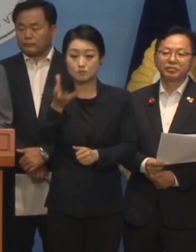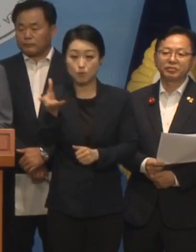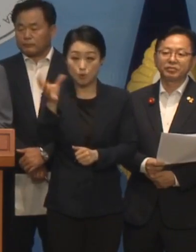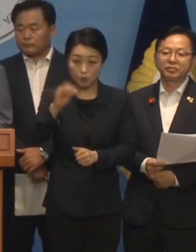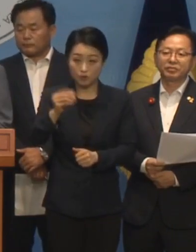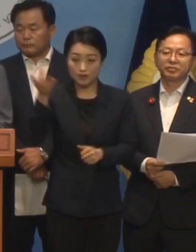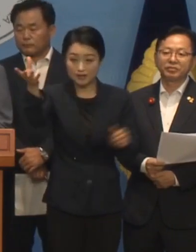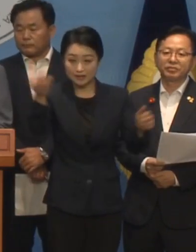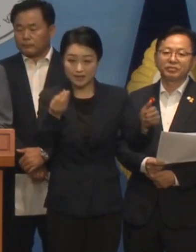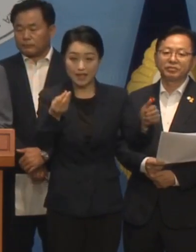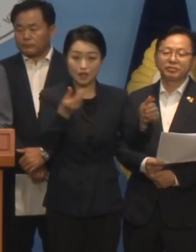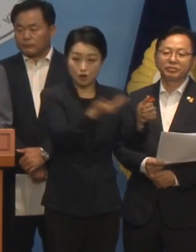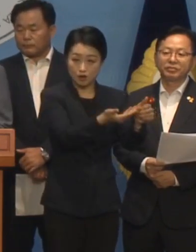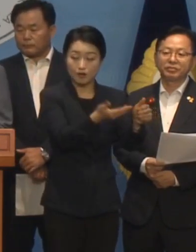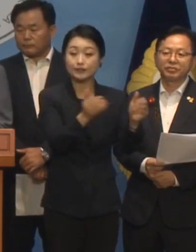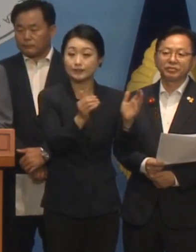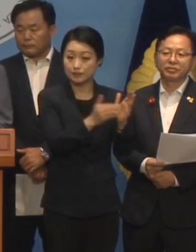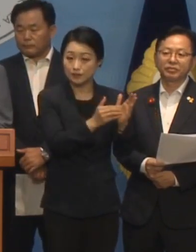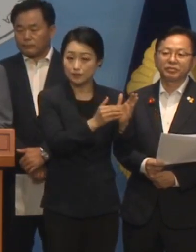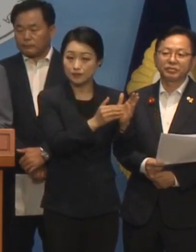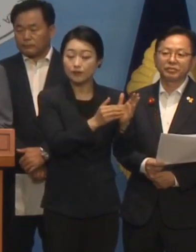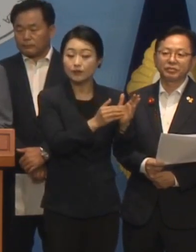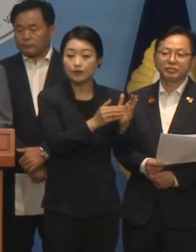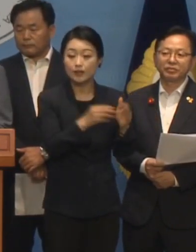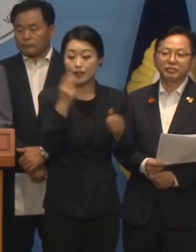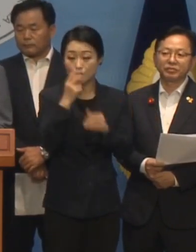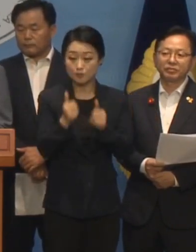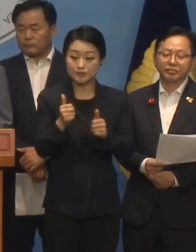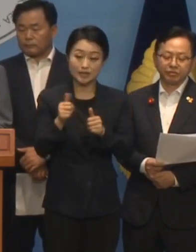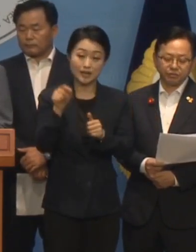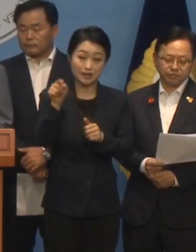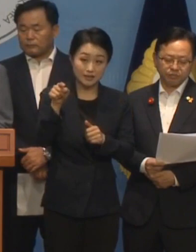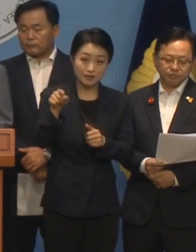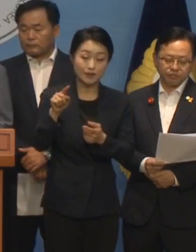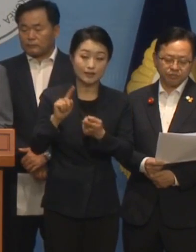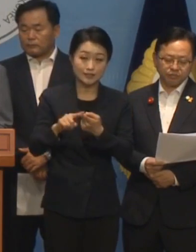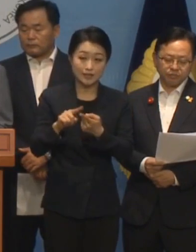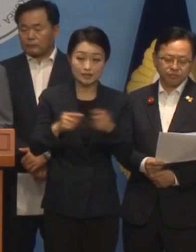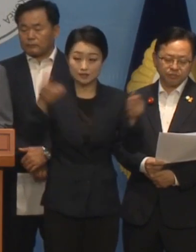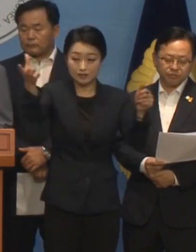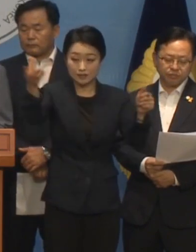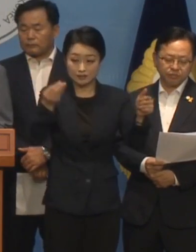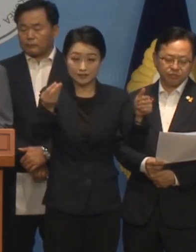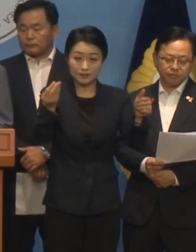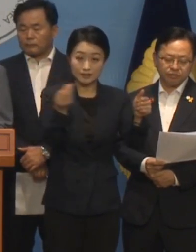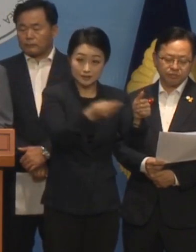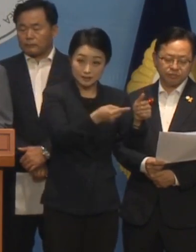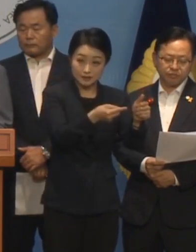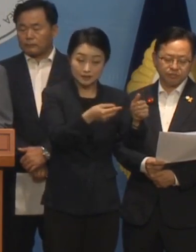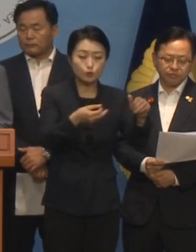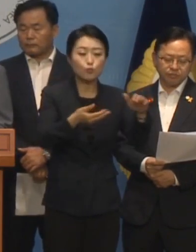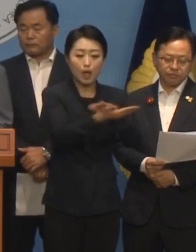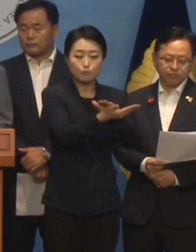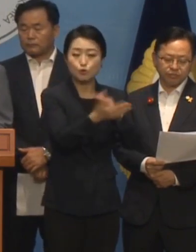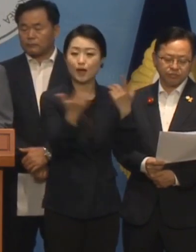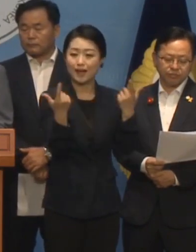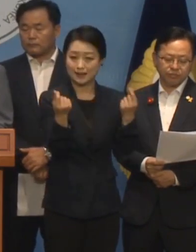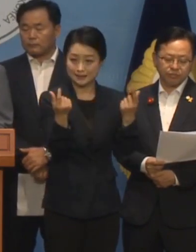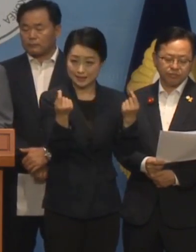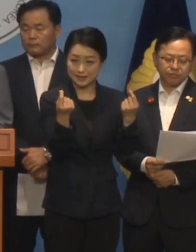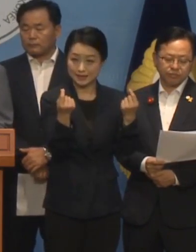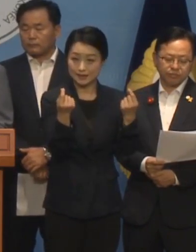대여해 준 것으로 확인되었으며 검찰도 이를 가리켜 대여를 빙자한 뇌물이라고